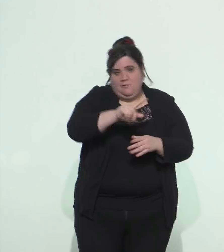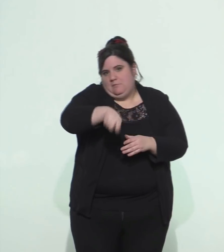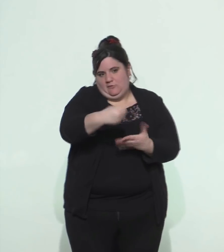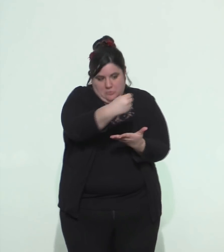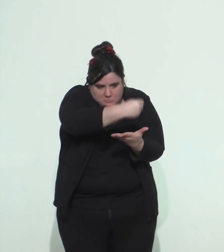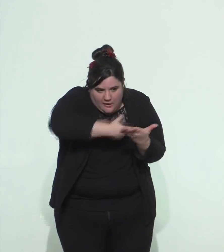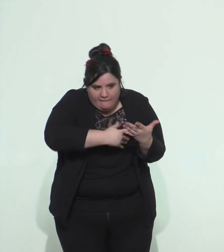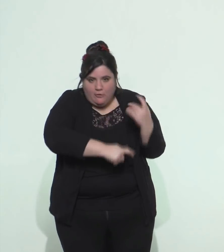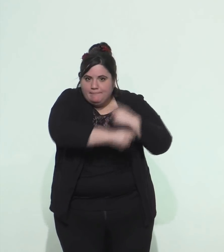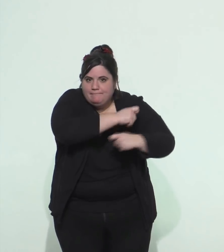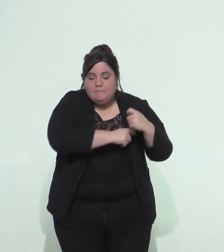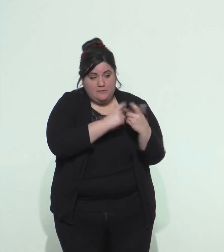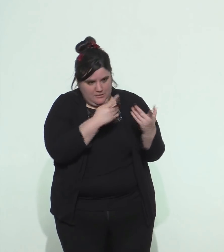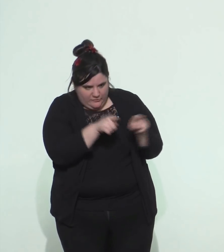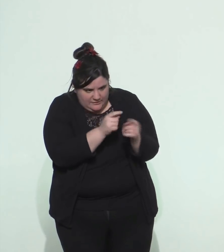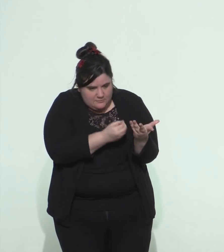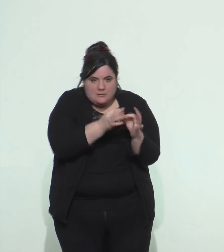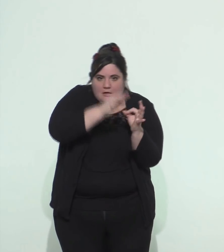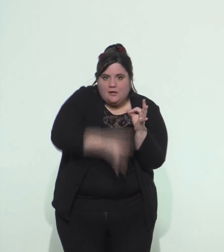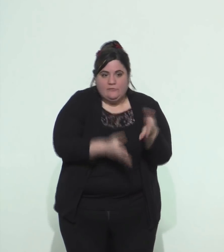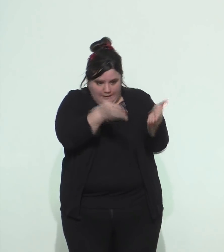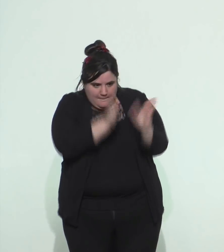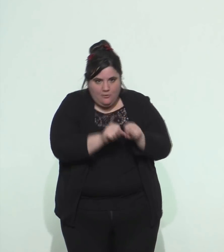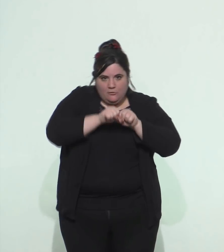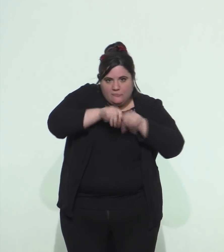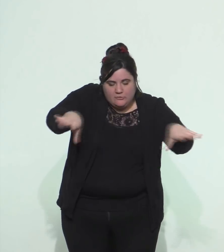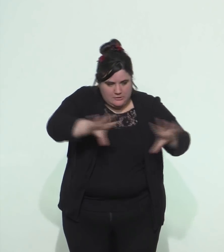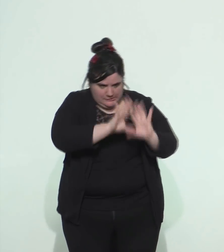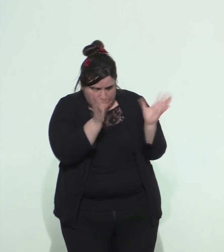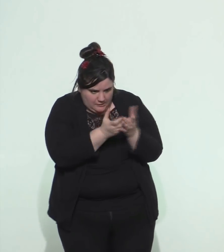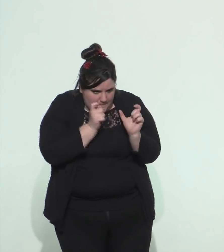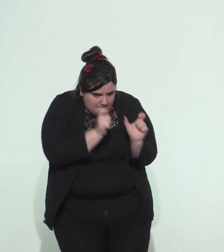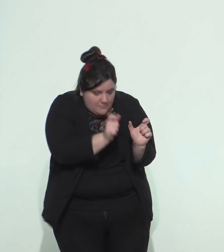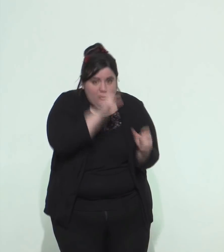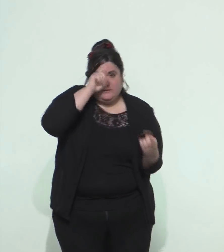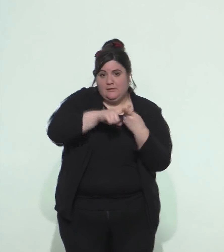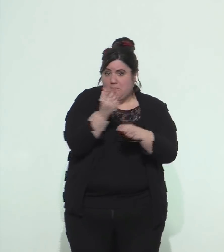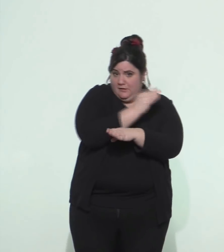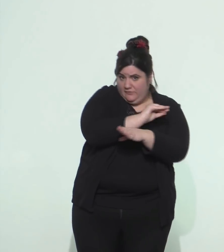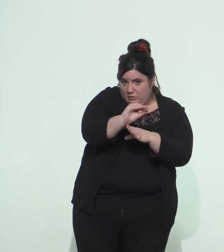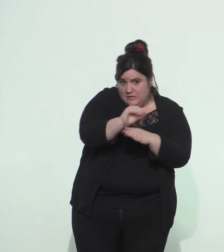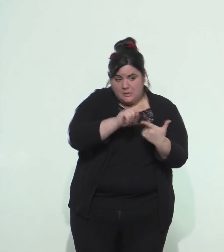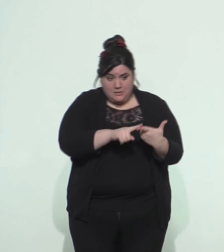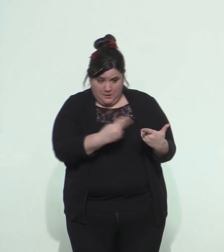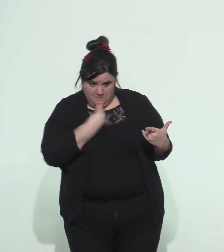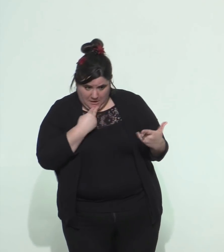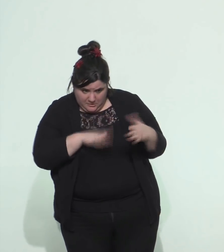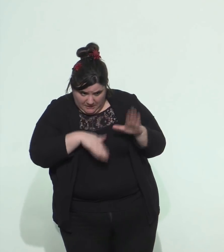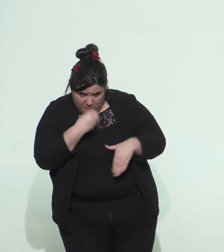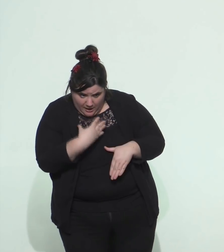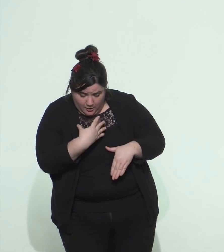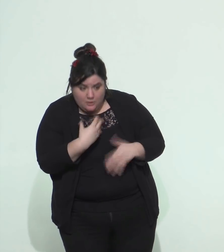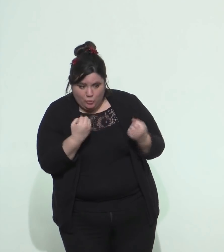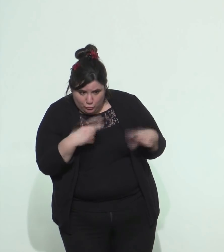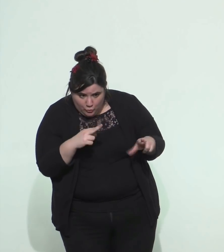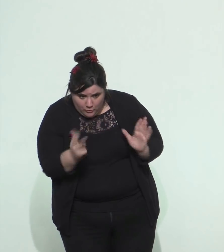résultats publiés pour savoir si oui ou non on a des données sur la sécurité, des données sur l'efficacité. Et s'il y a des données sur l'efficacité, évidemment, ces